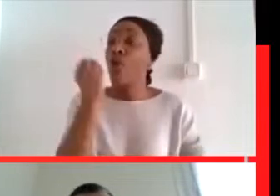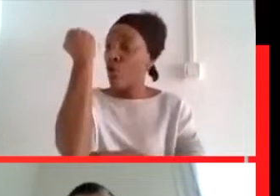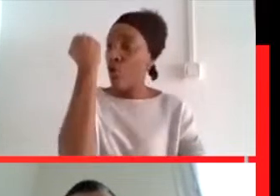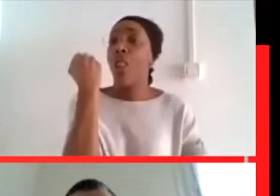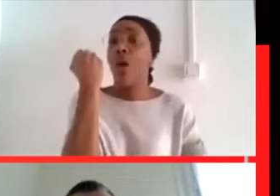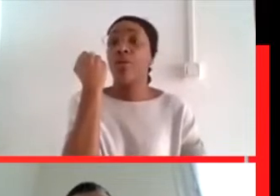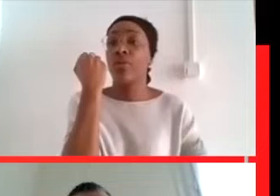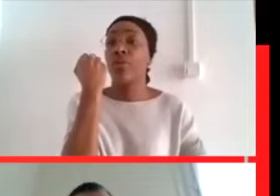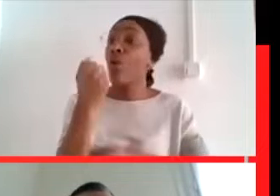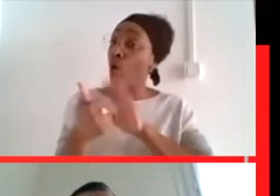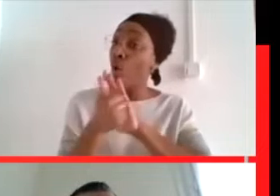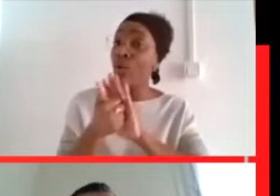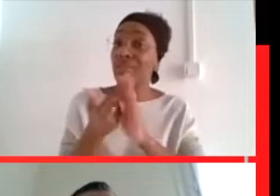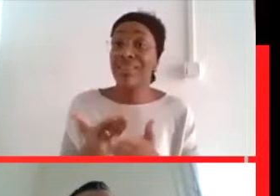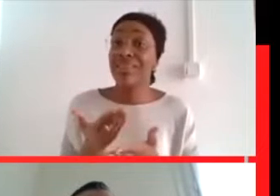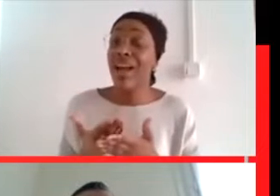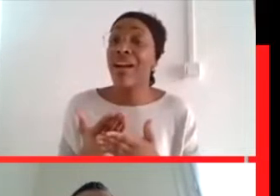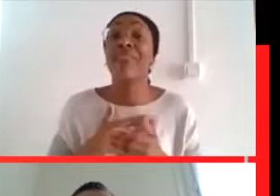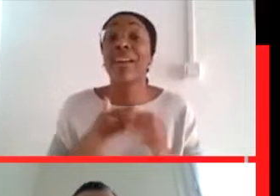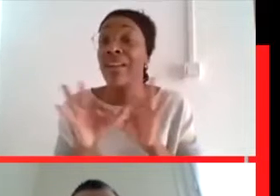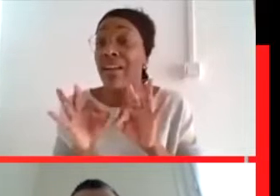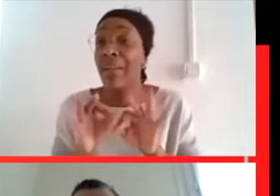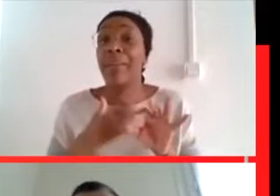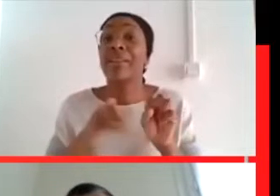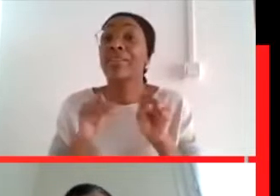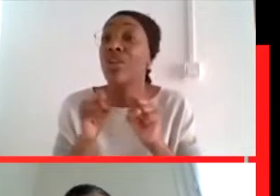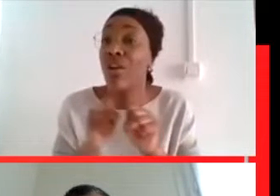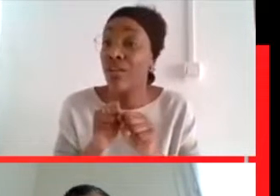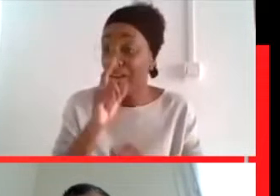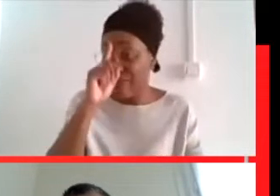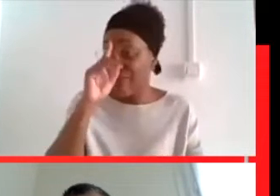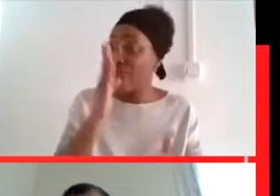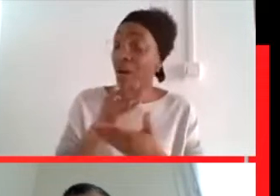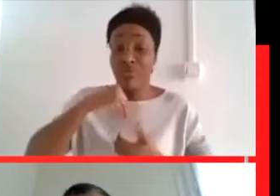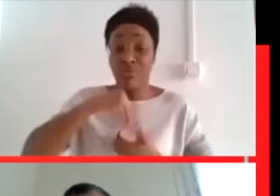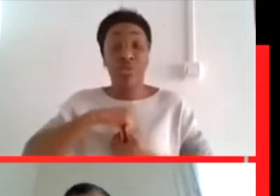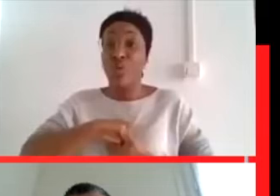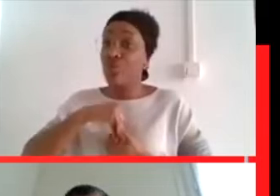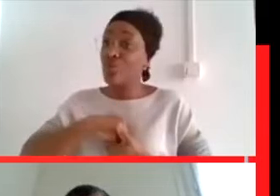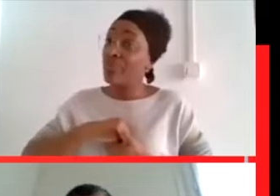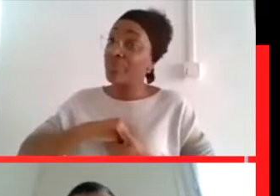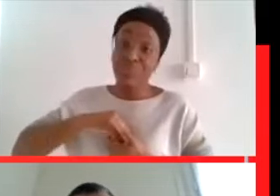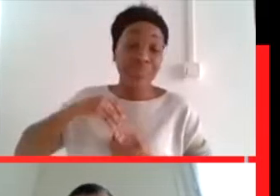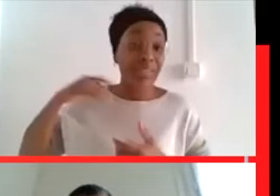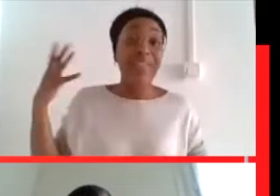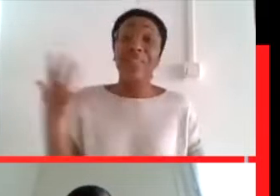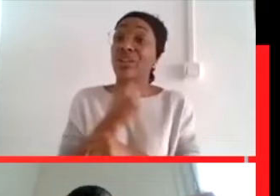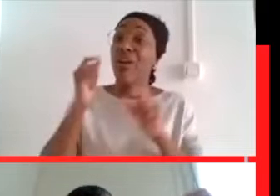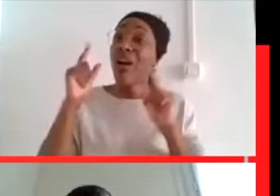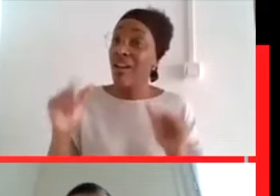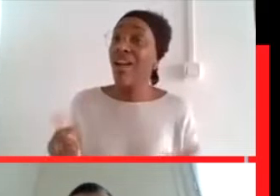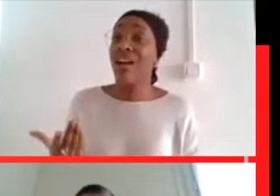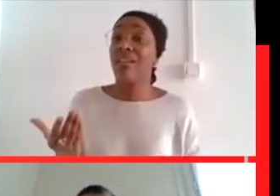la foi qui est en nous, frères et sœurs, je vous le rappelle, elle triomphe du monde. Alors, une colonne, eh bien, c'est quelqu'un